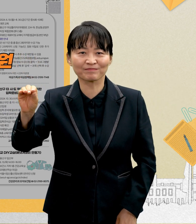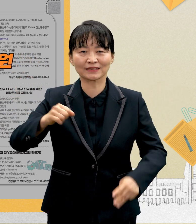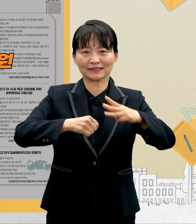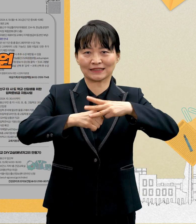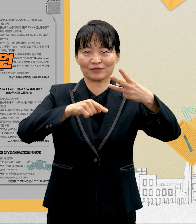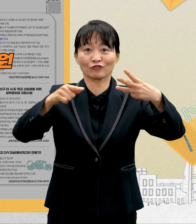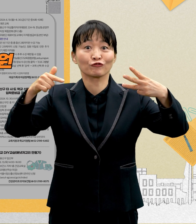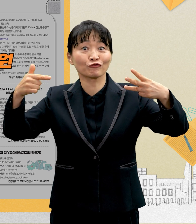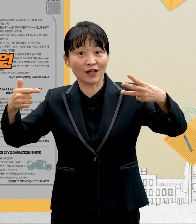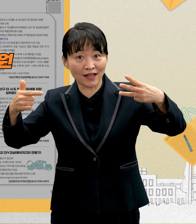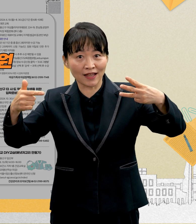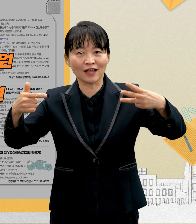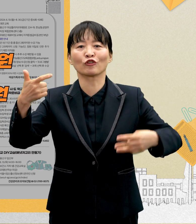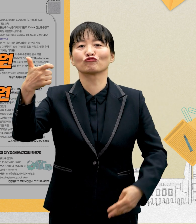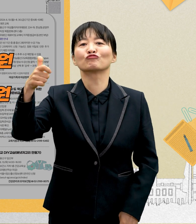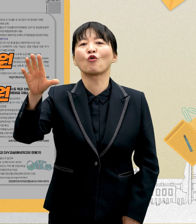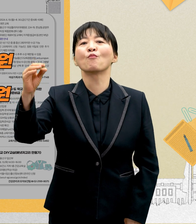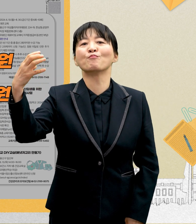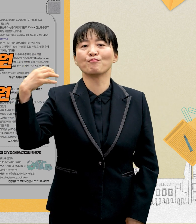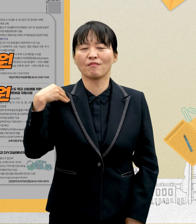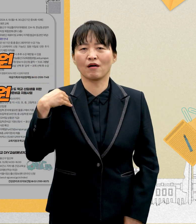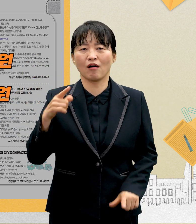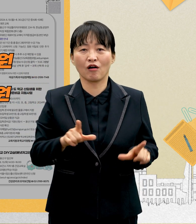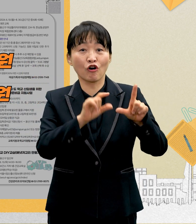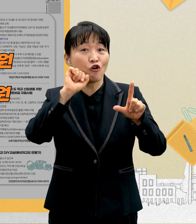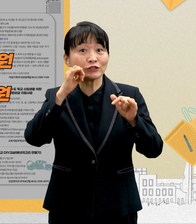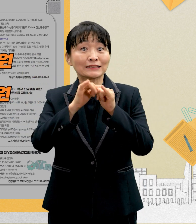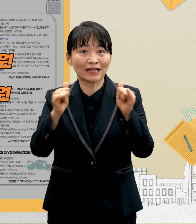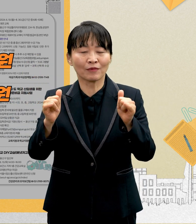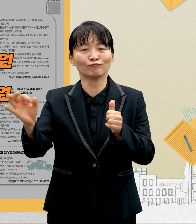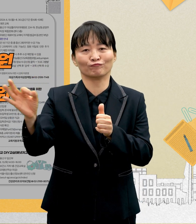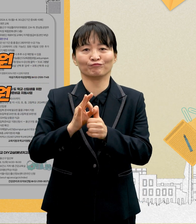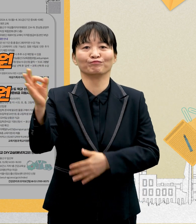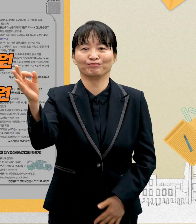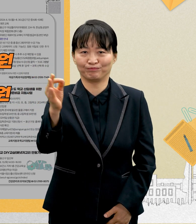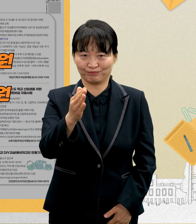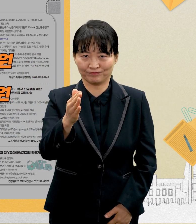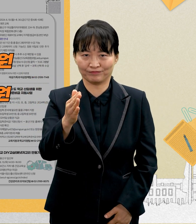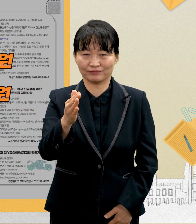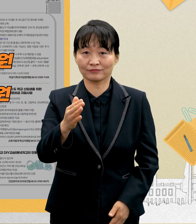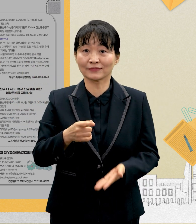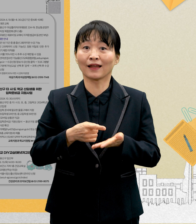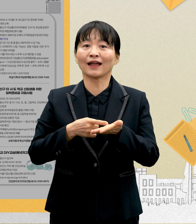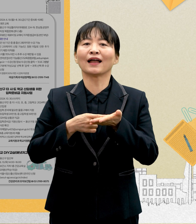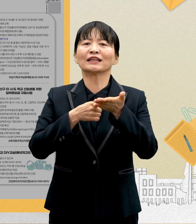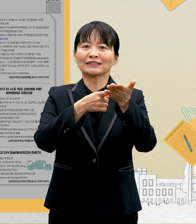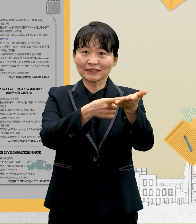원, 3학년부터 6학년은 65만 원, 저소득층은 무료입니다.